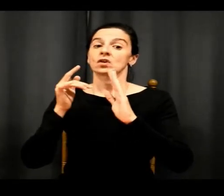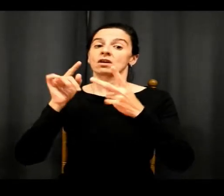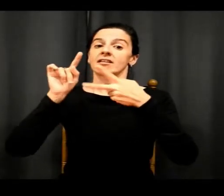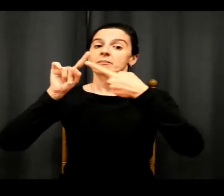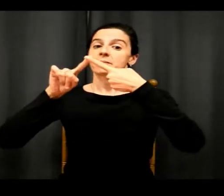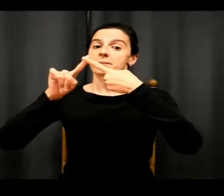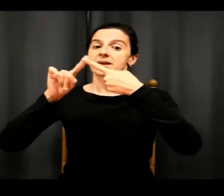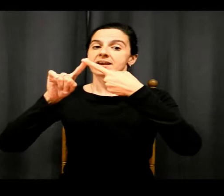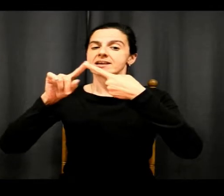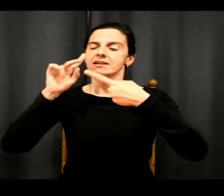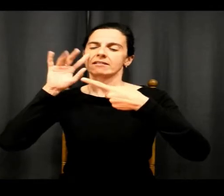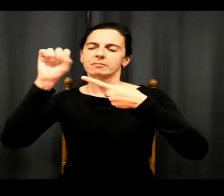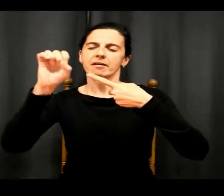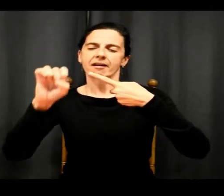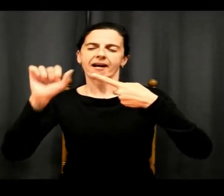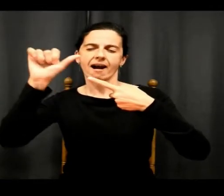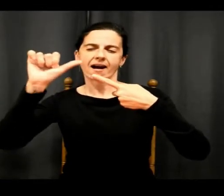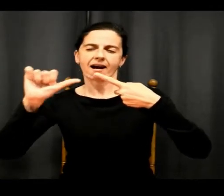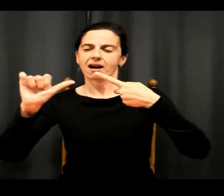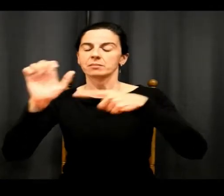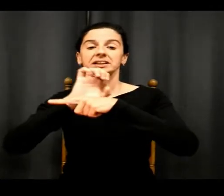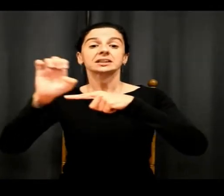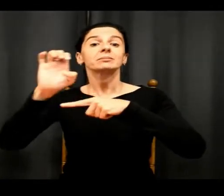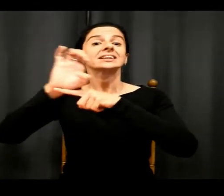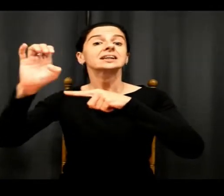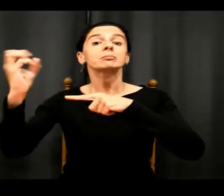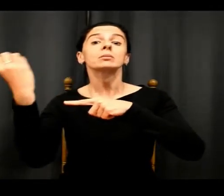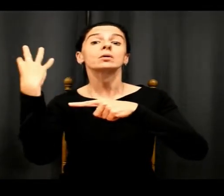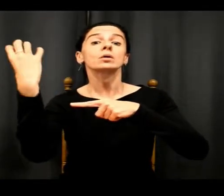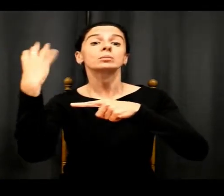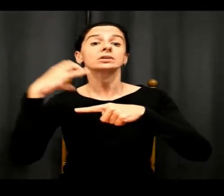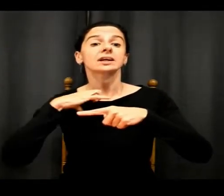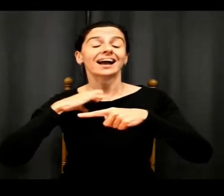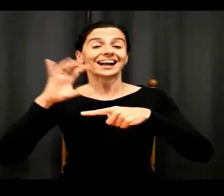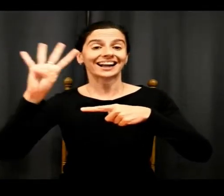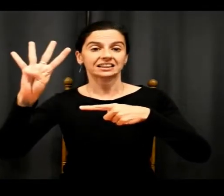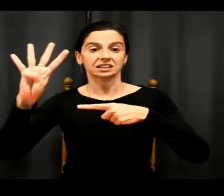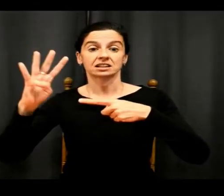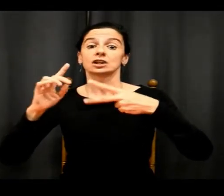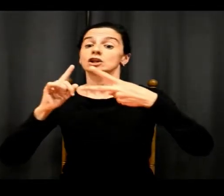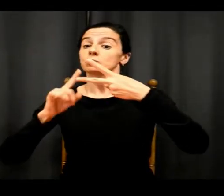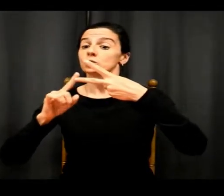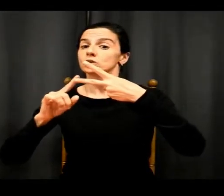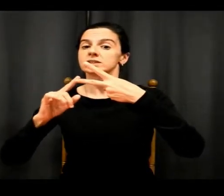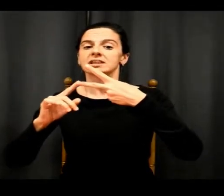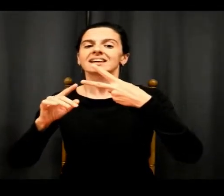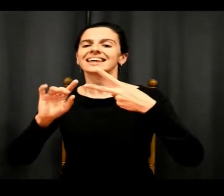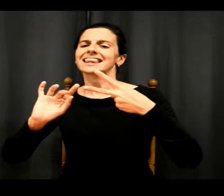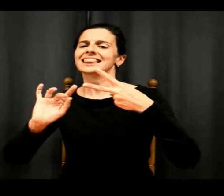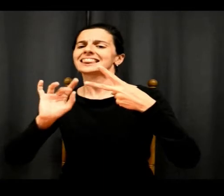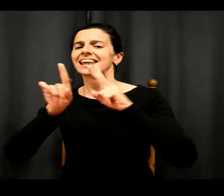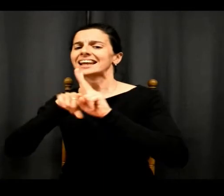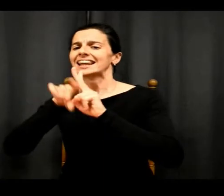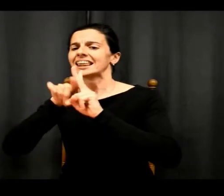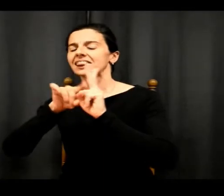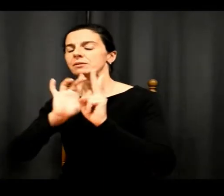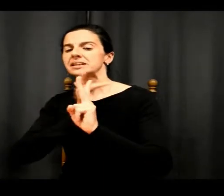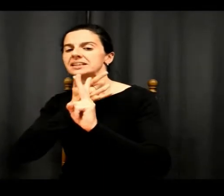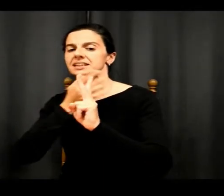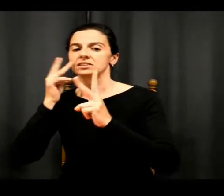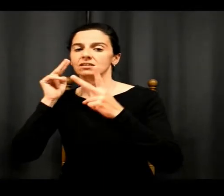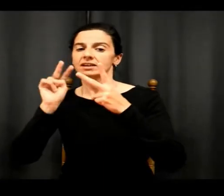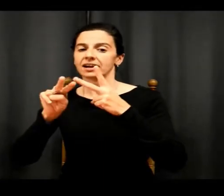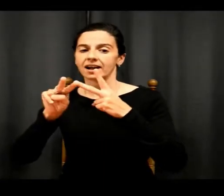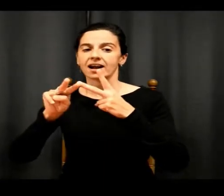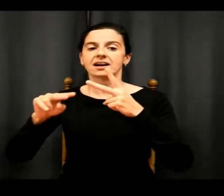y en a 4, et nous allons repérer les critères du degré de maîtrise, les voici. Nous